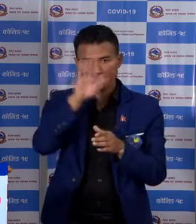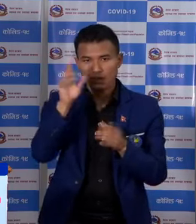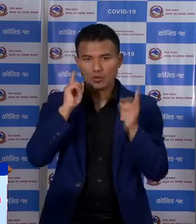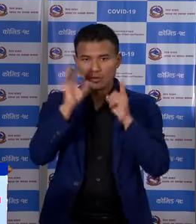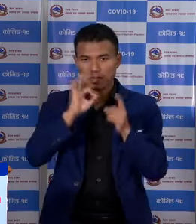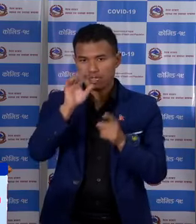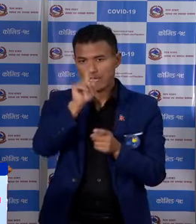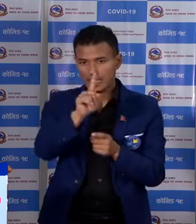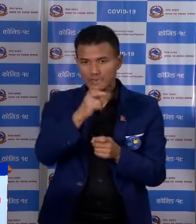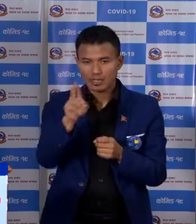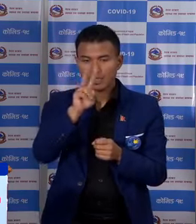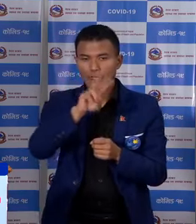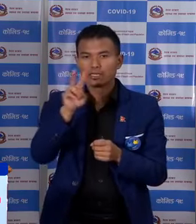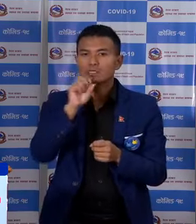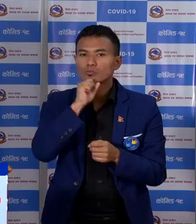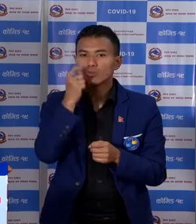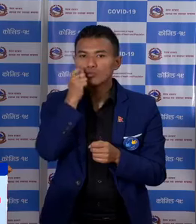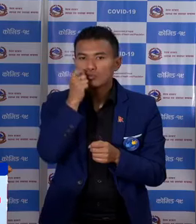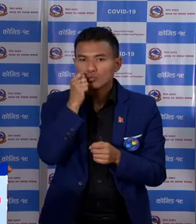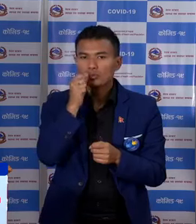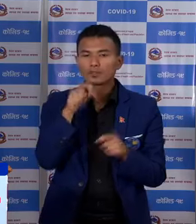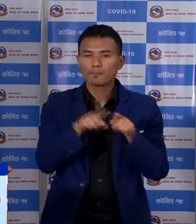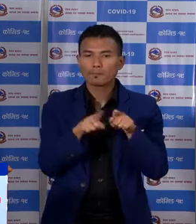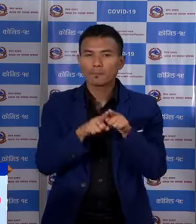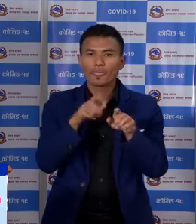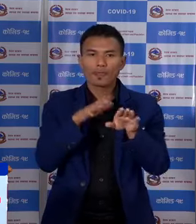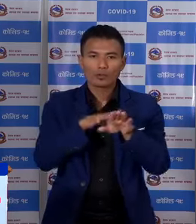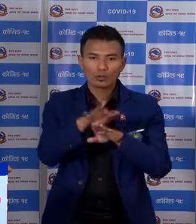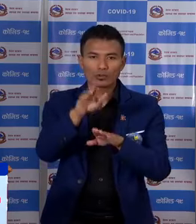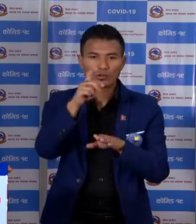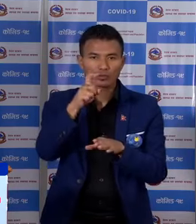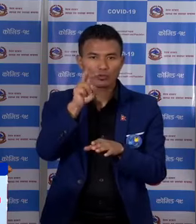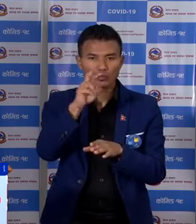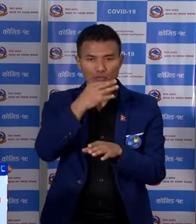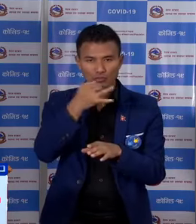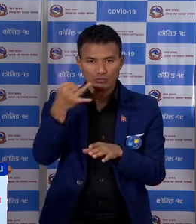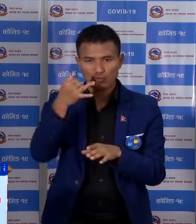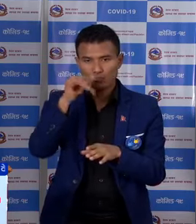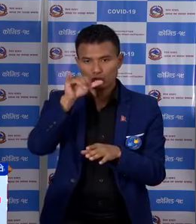गरुडा